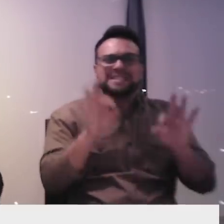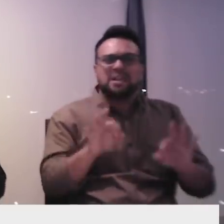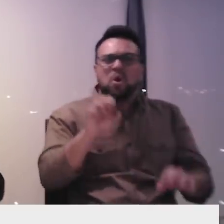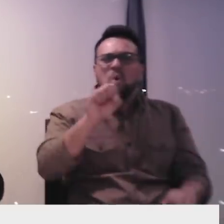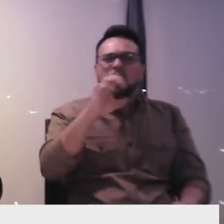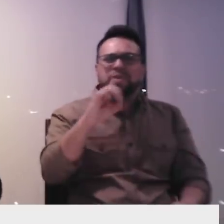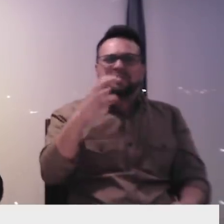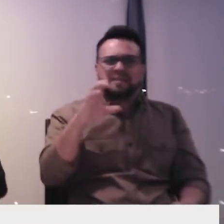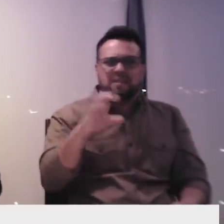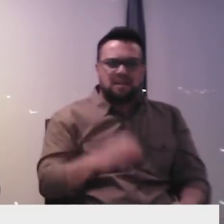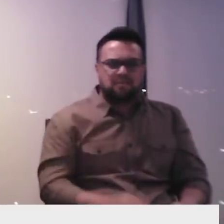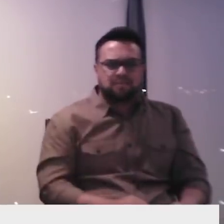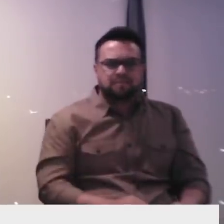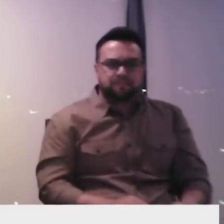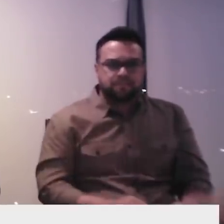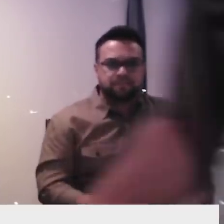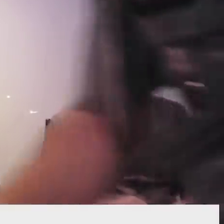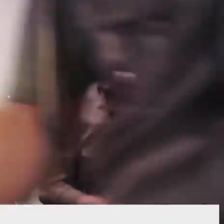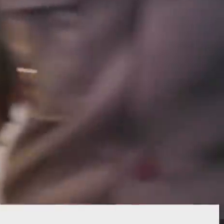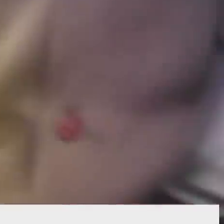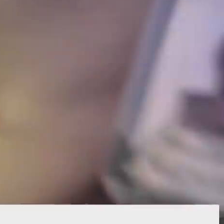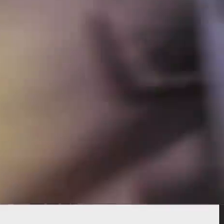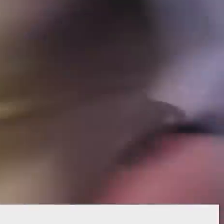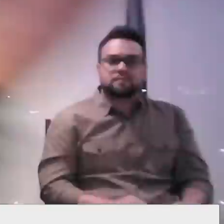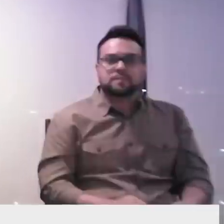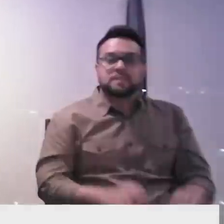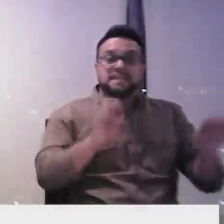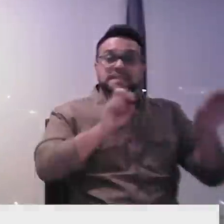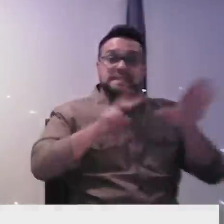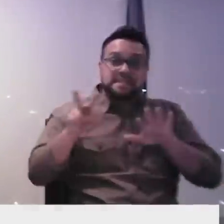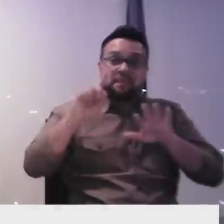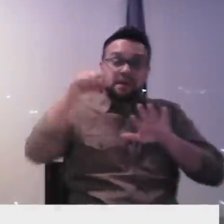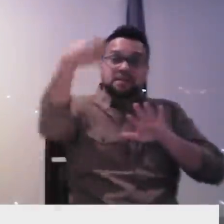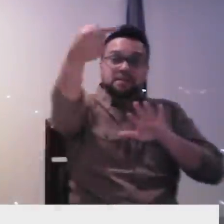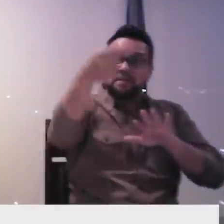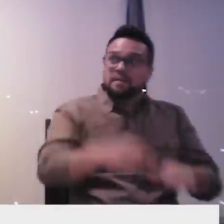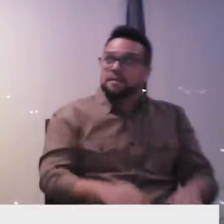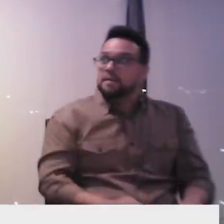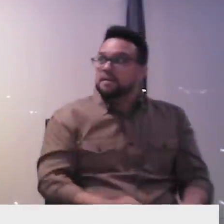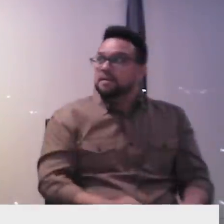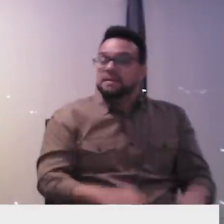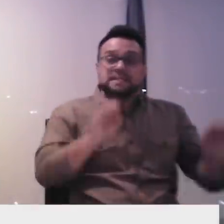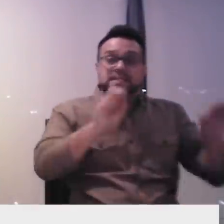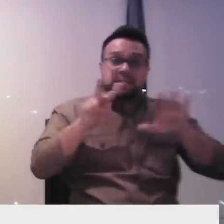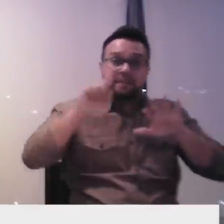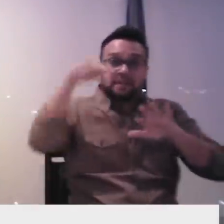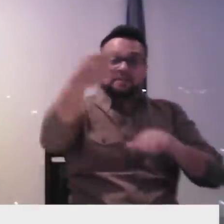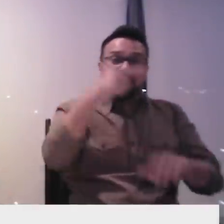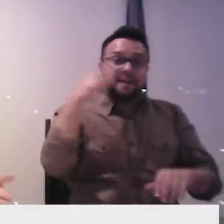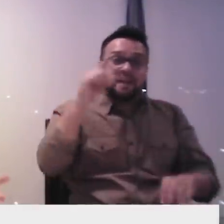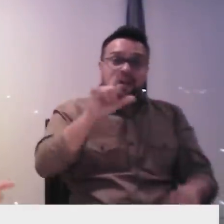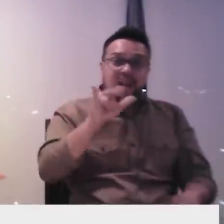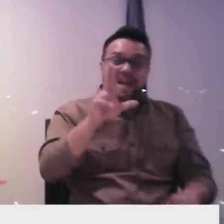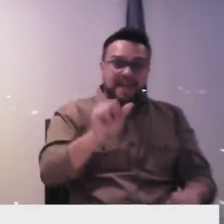centavos. Pega lá, Cid. Bem, está aí então a questão do combustível. A semana que vem, se não votar hoje, semana que vem, o Arthur Lira diz que está